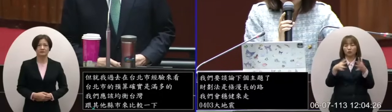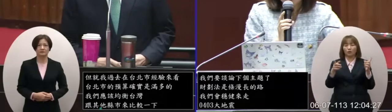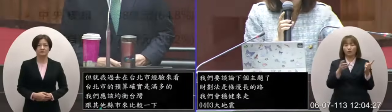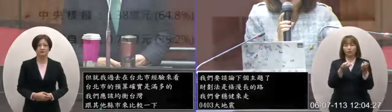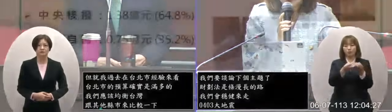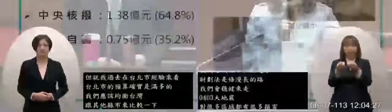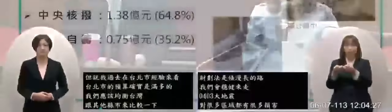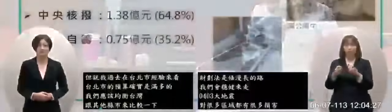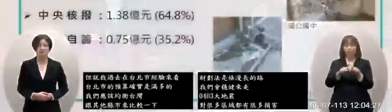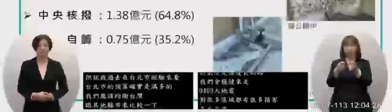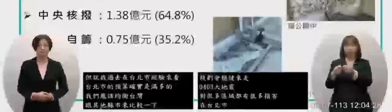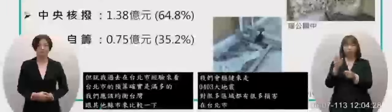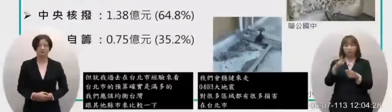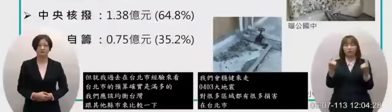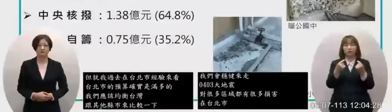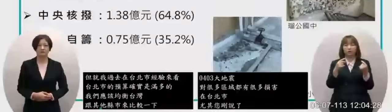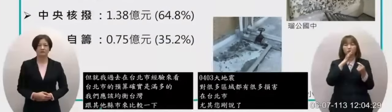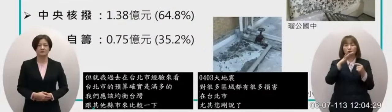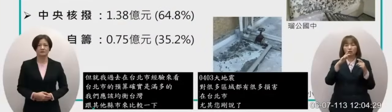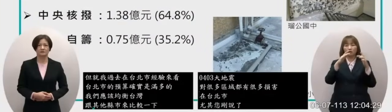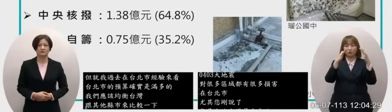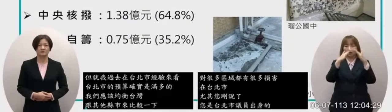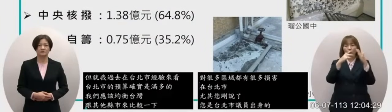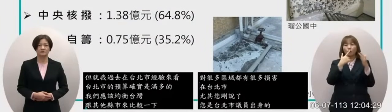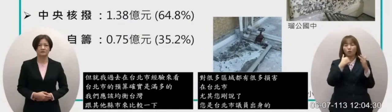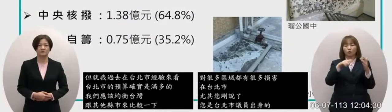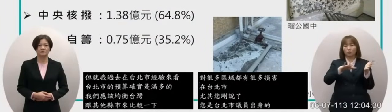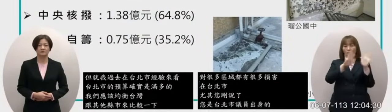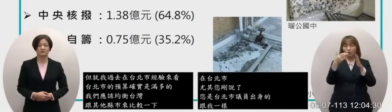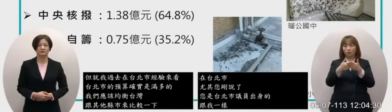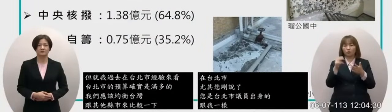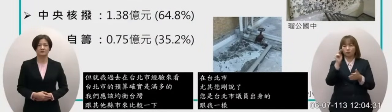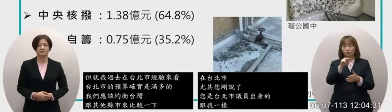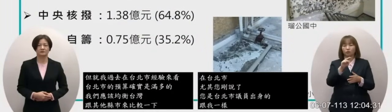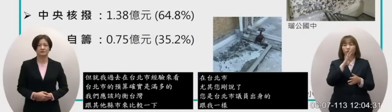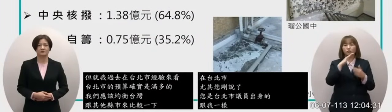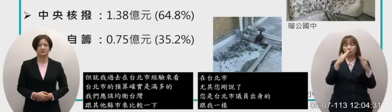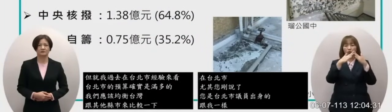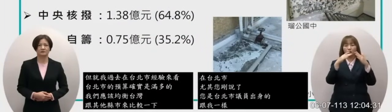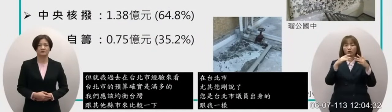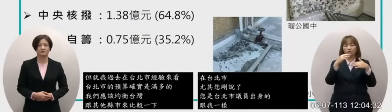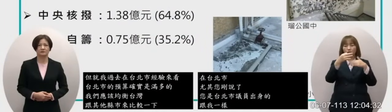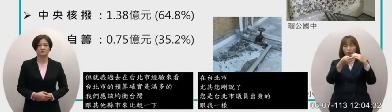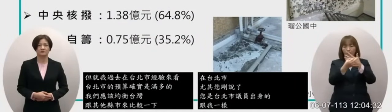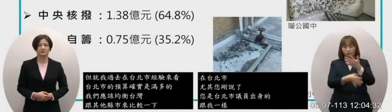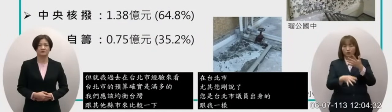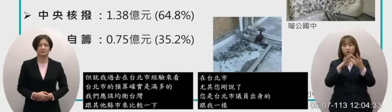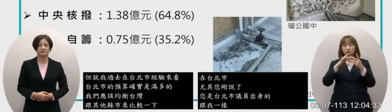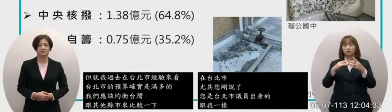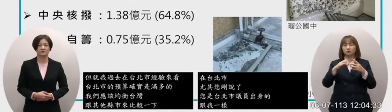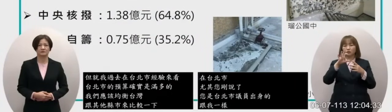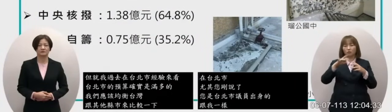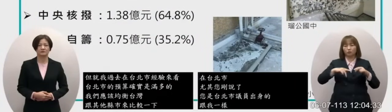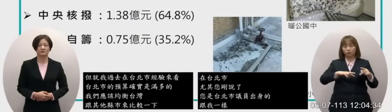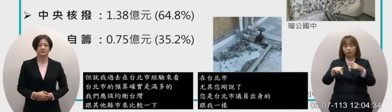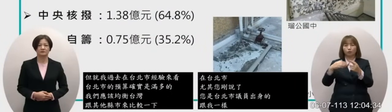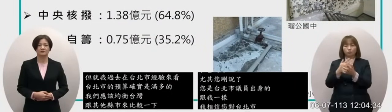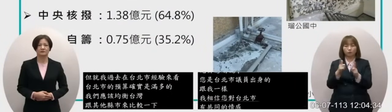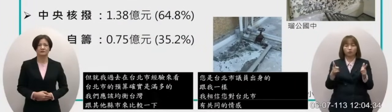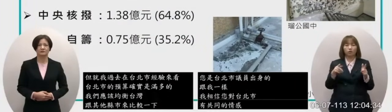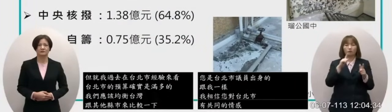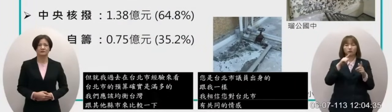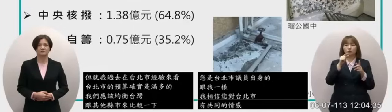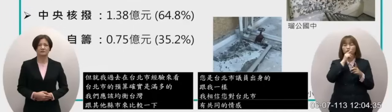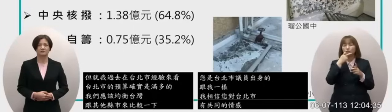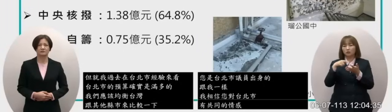灾损，包含是呢屋顶房漏。我们直接给大家看这个图片哦，屋顶房漏、厕所跑道整修工程，我们向中